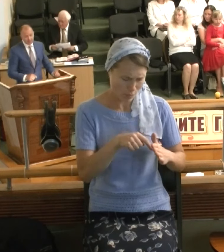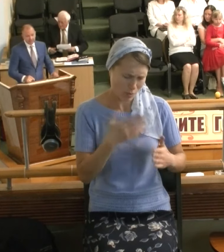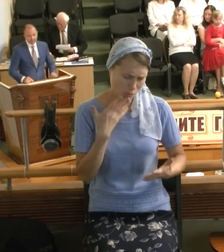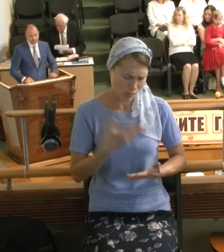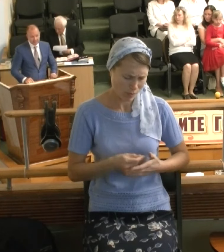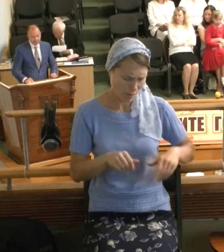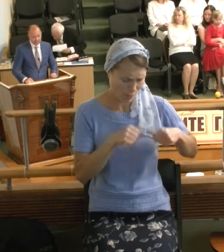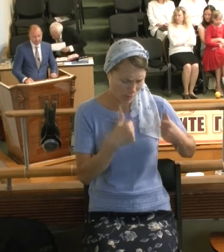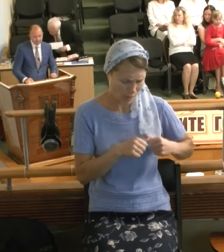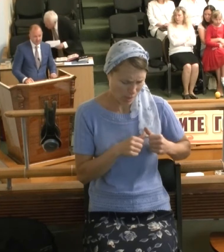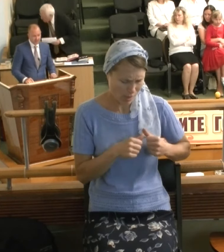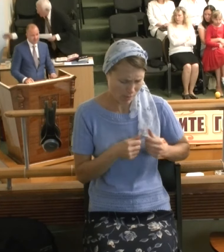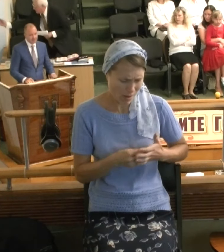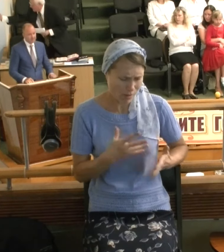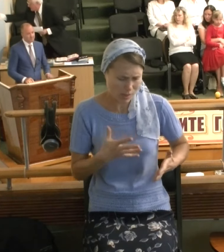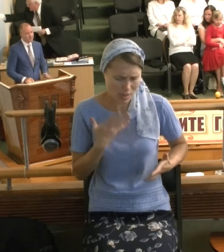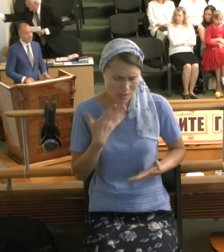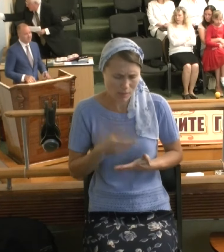оценить там свои ценности,